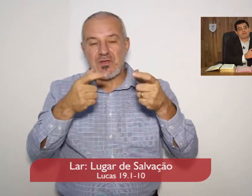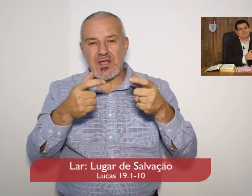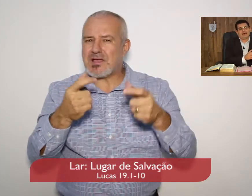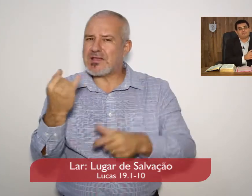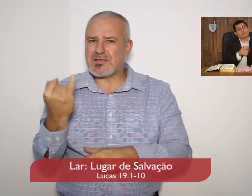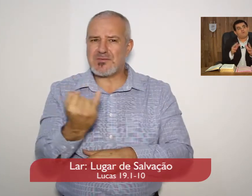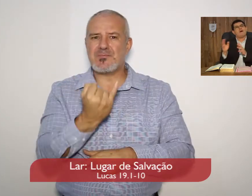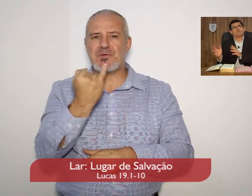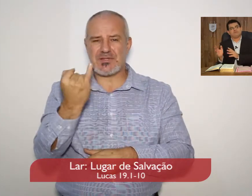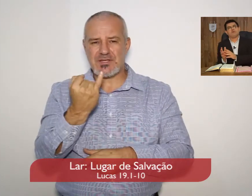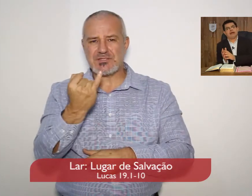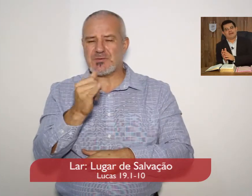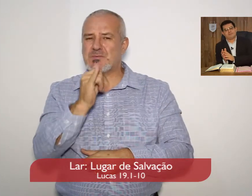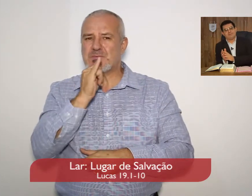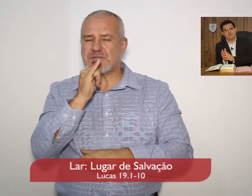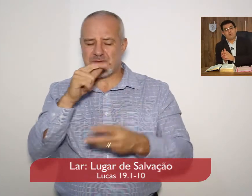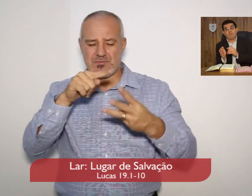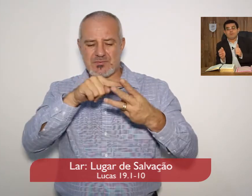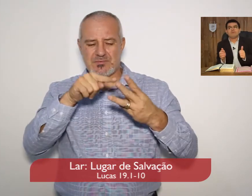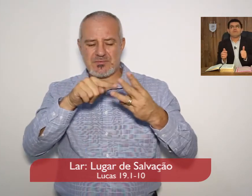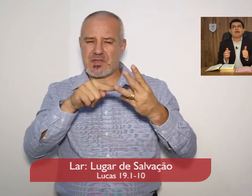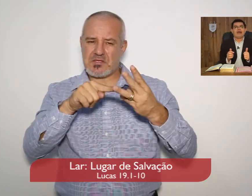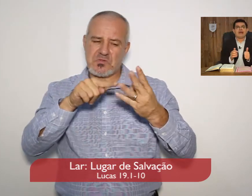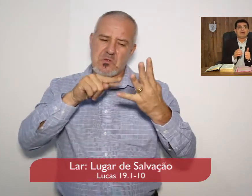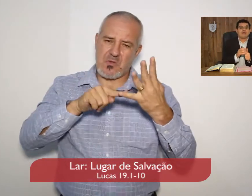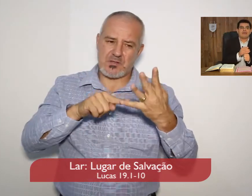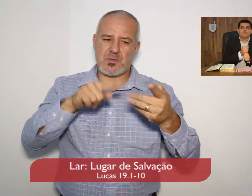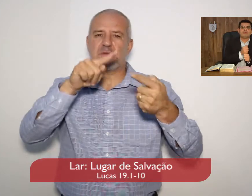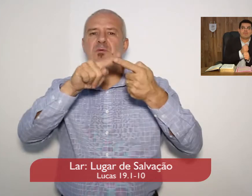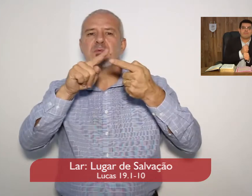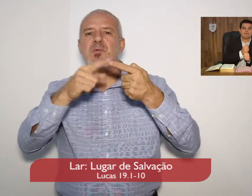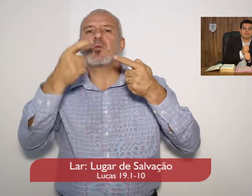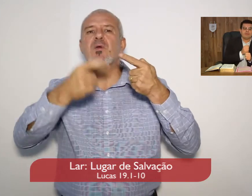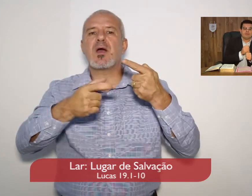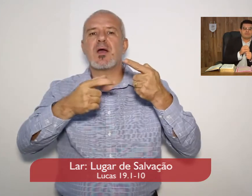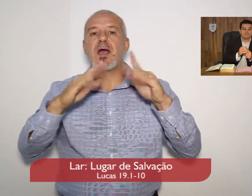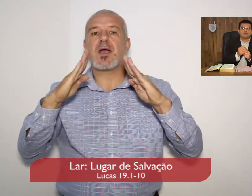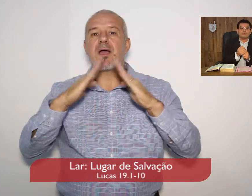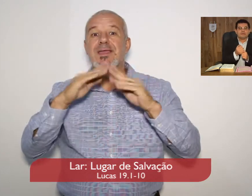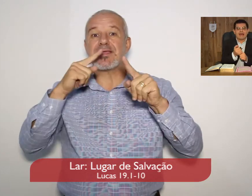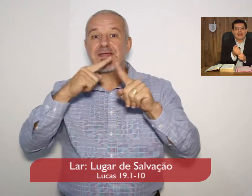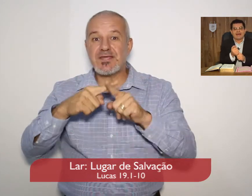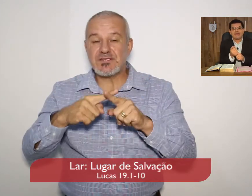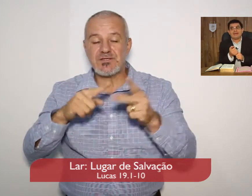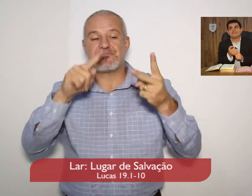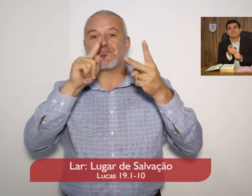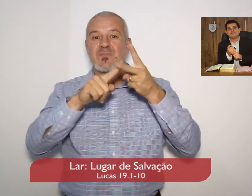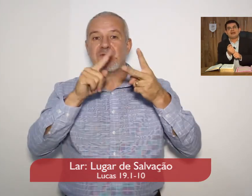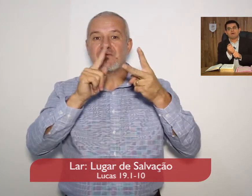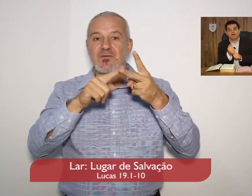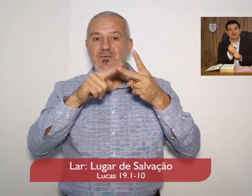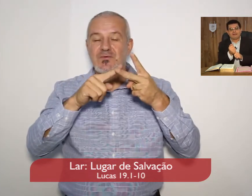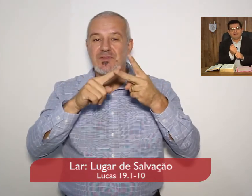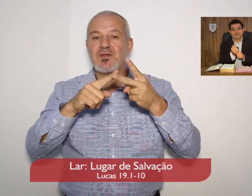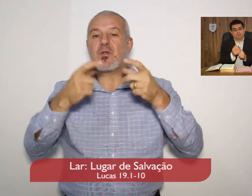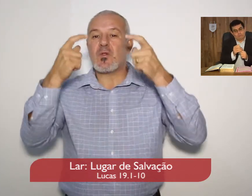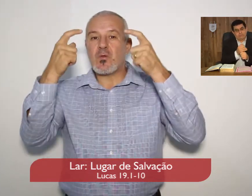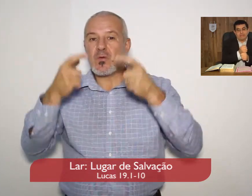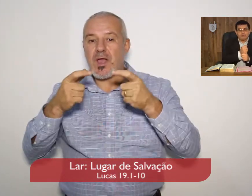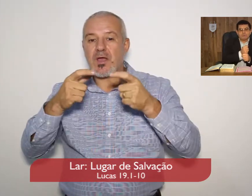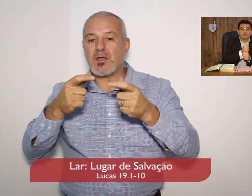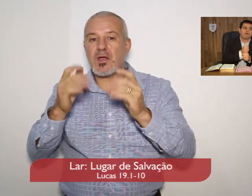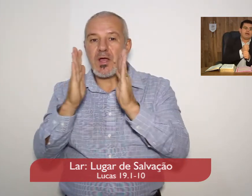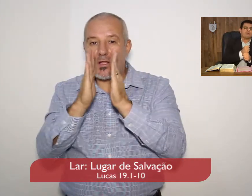tremendamente frequentados, ou 4 lugares. O primeiro lugar era o templo, o segundo lugar era a sinagoga,